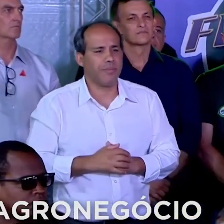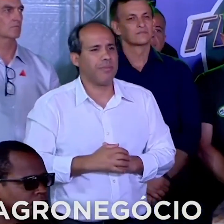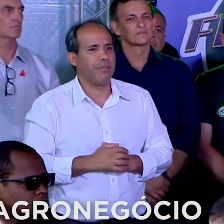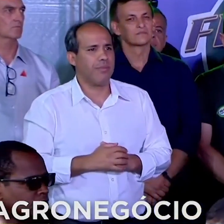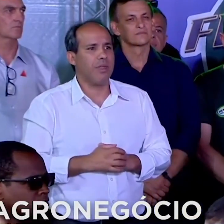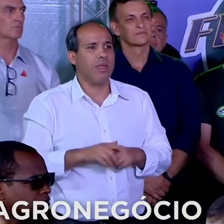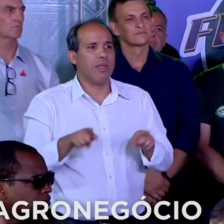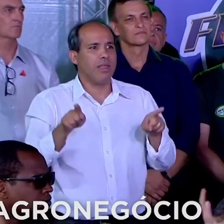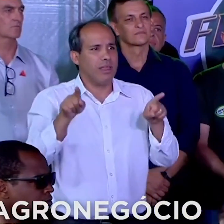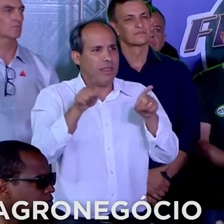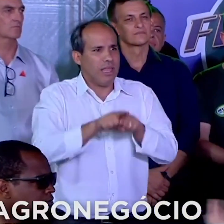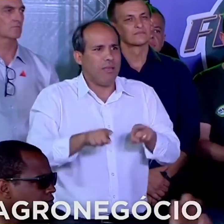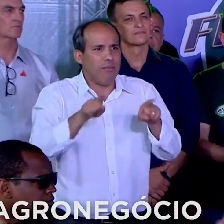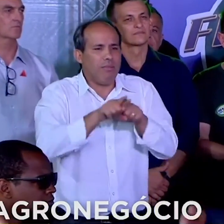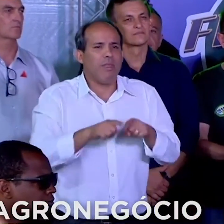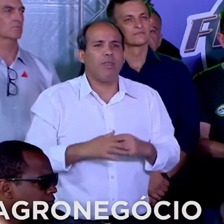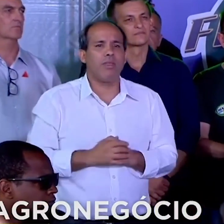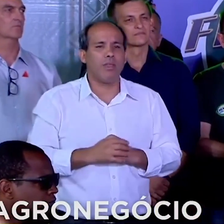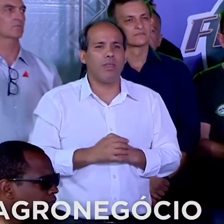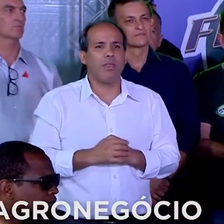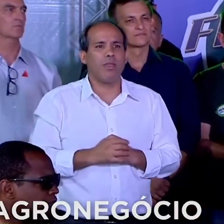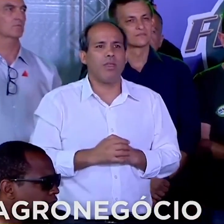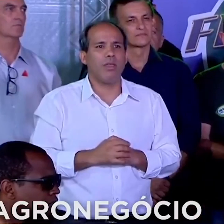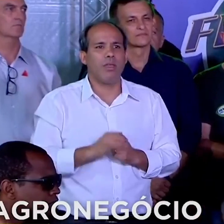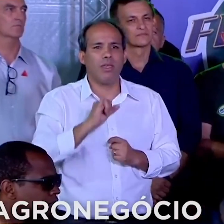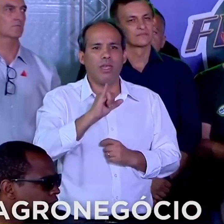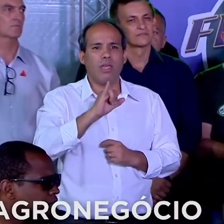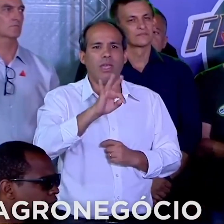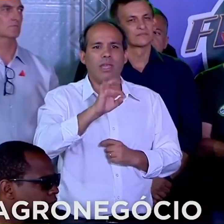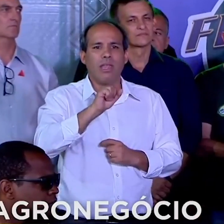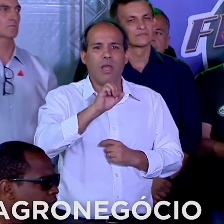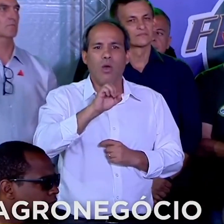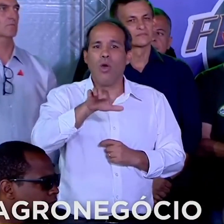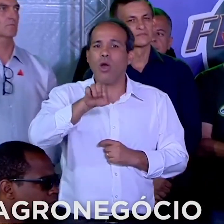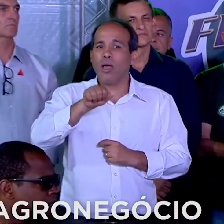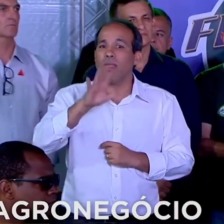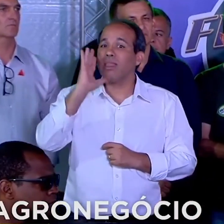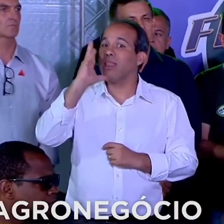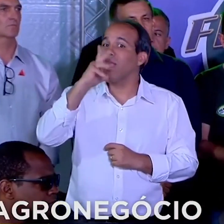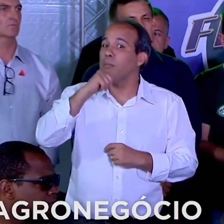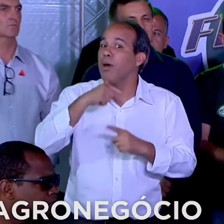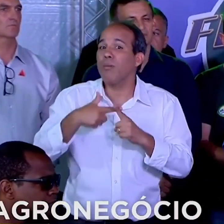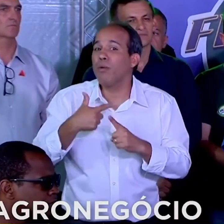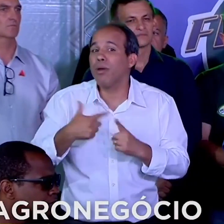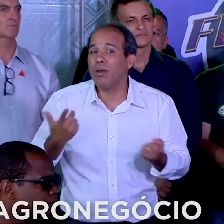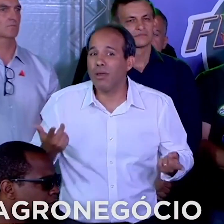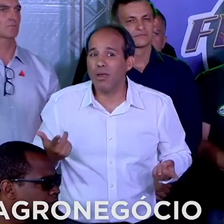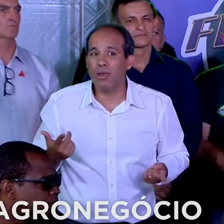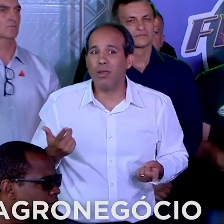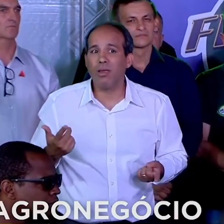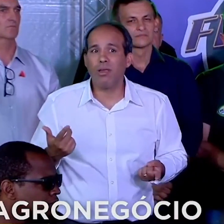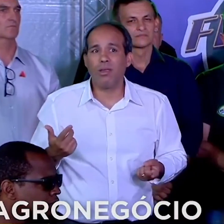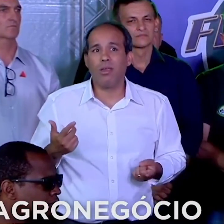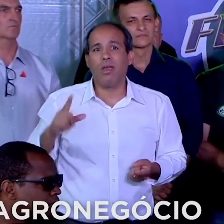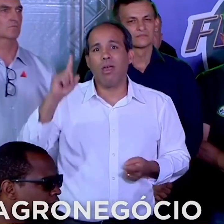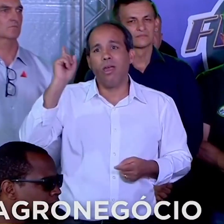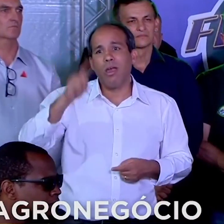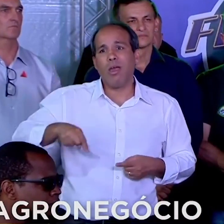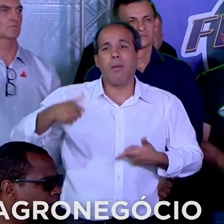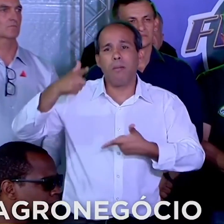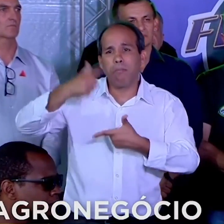é bem cover agita Ok a demora foi pelo motivo da